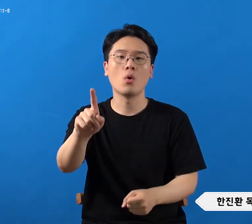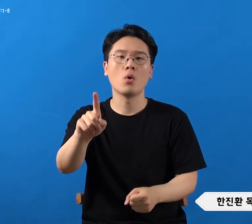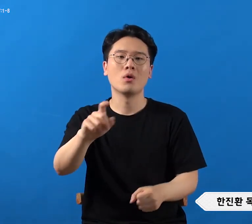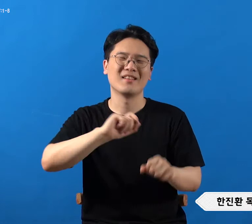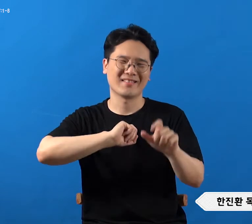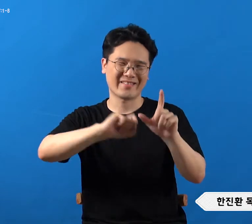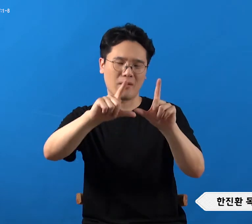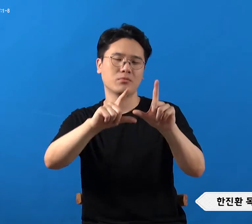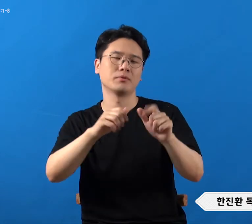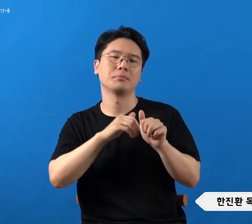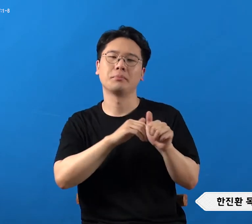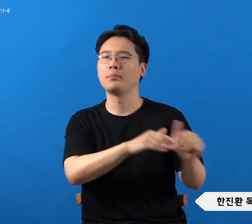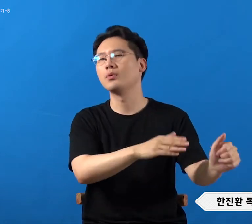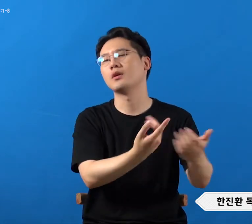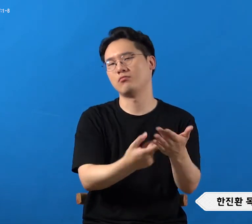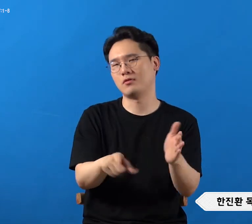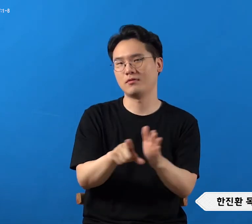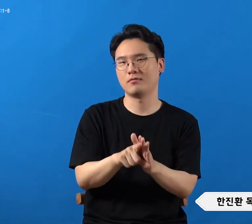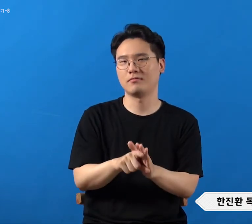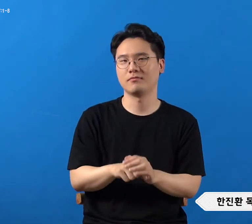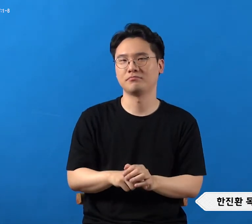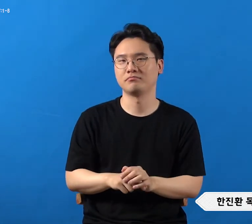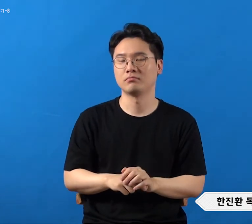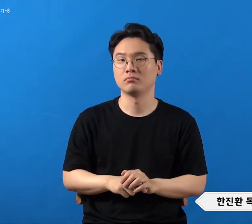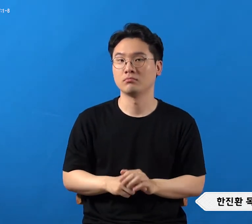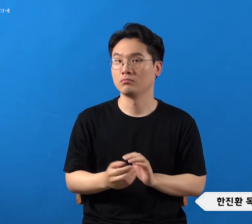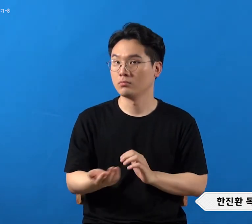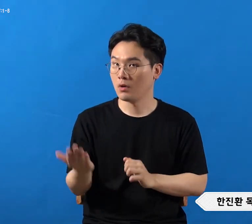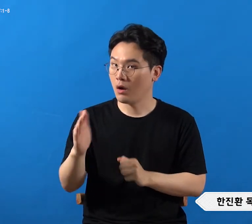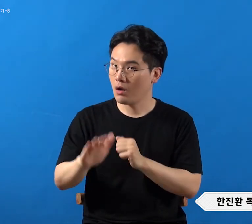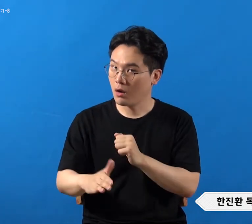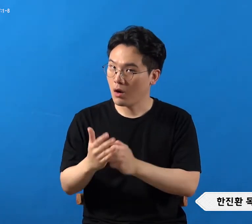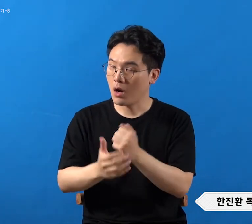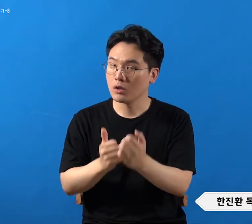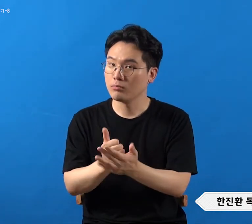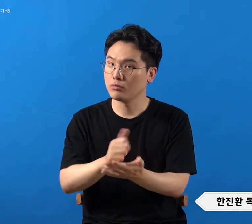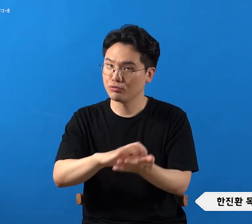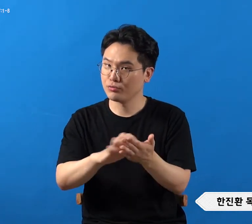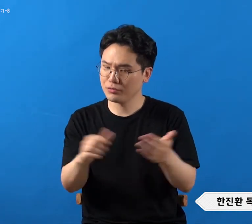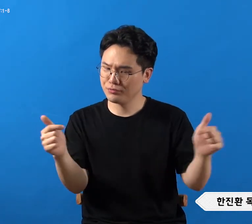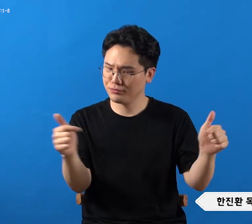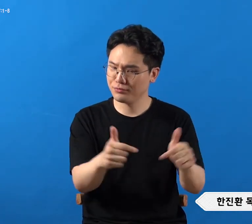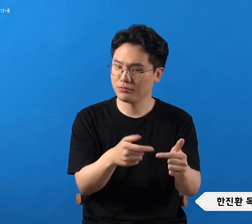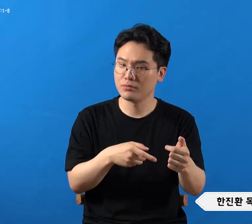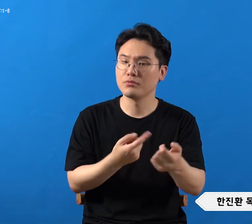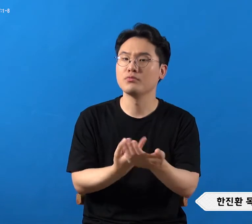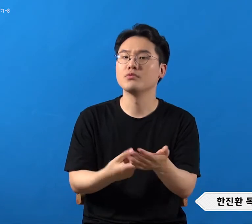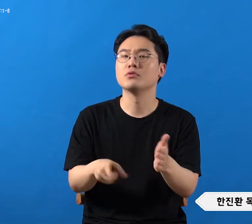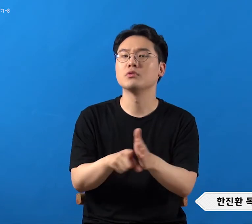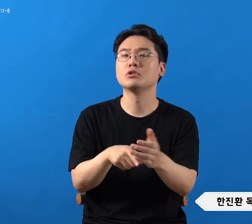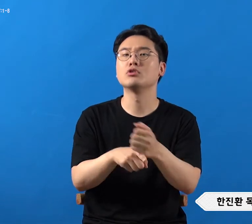그러면 하나님 도대체 왜 그렇게 숫자를 줄이라고 하십니까? 답이 2절에 있습니다.